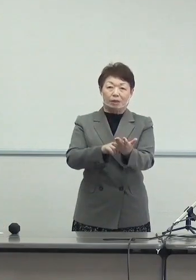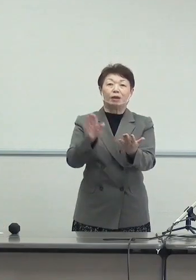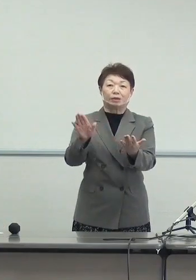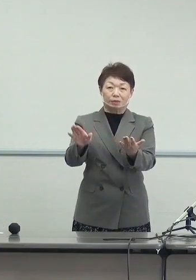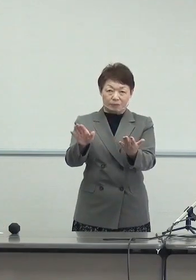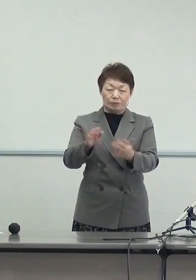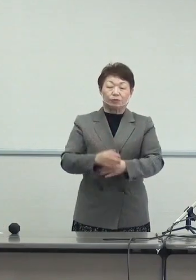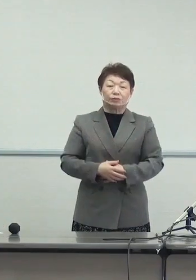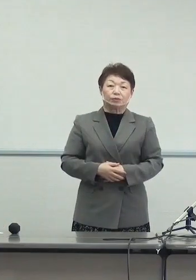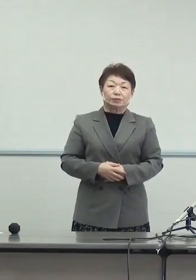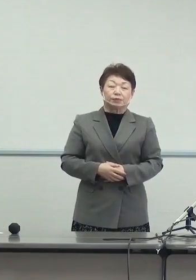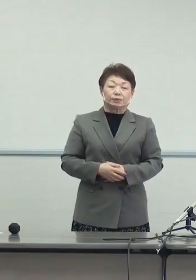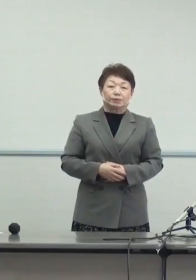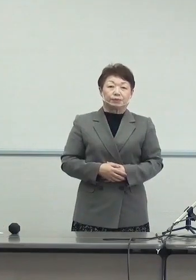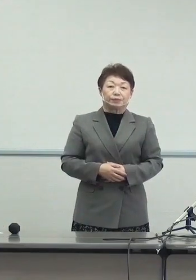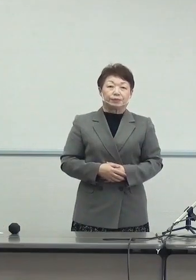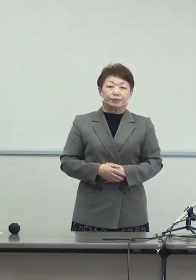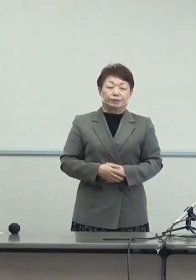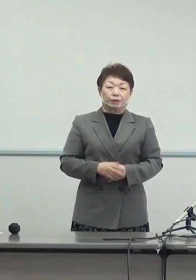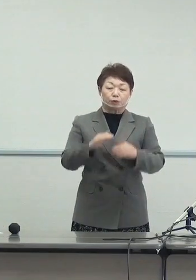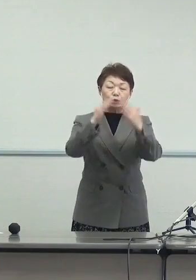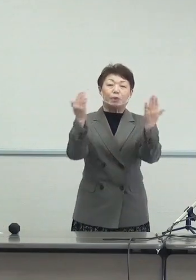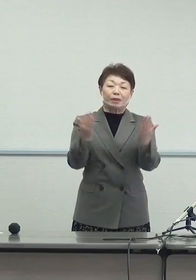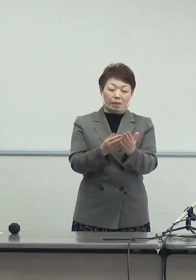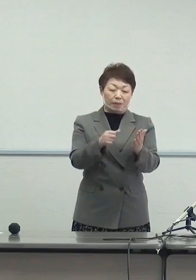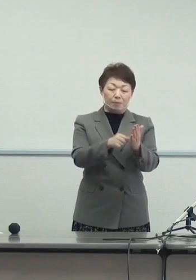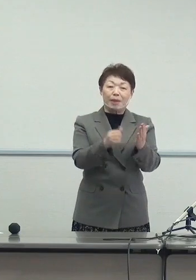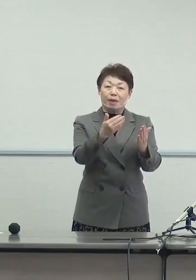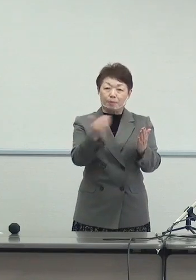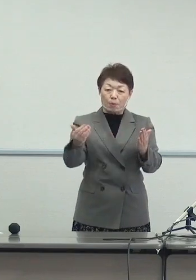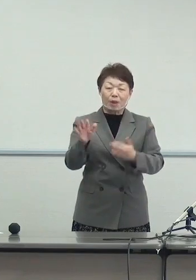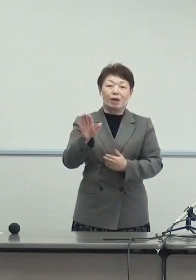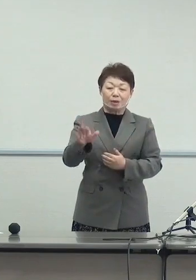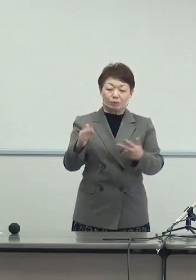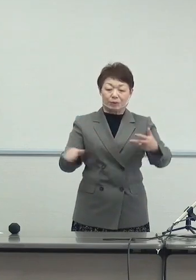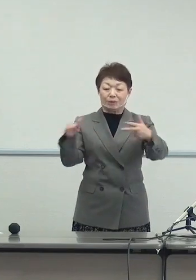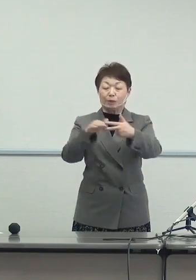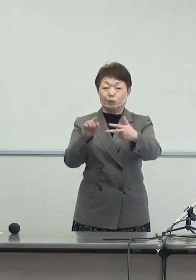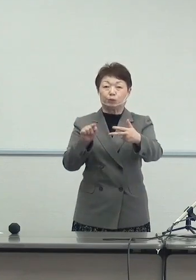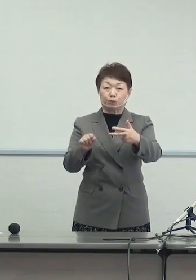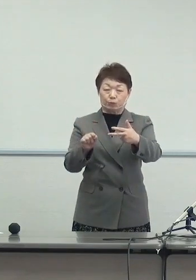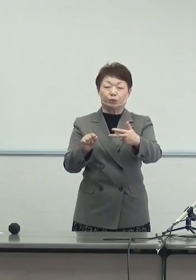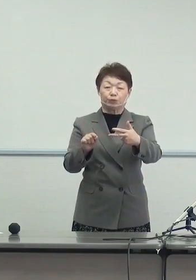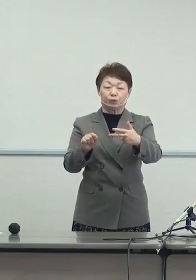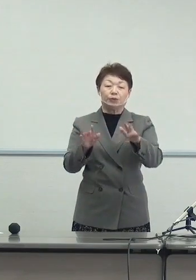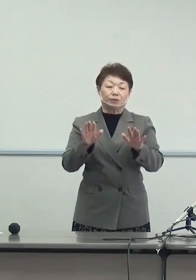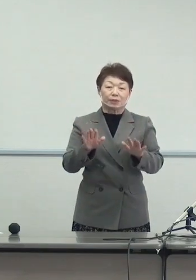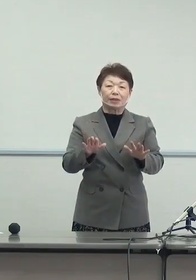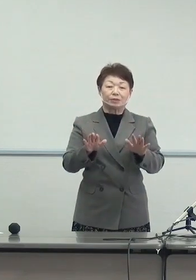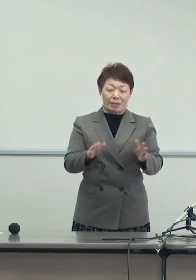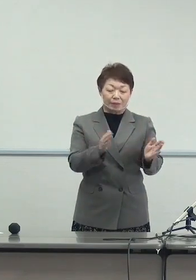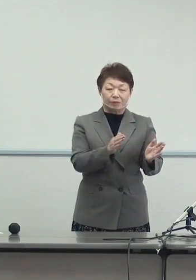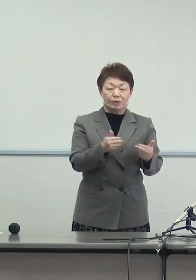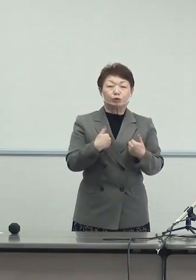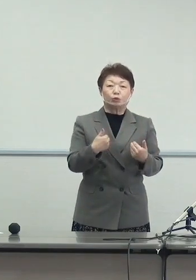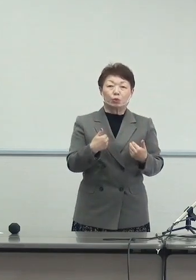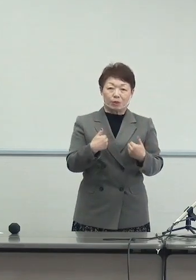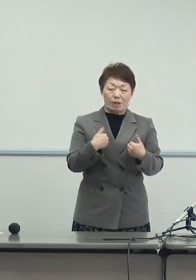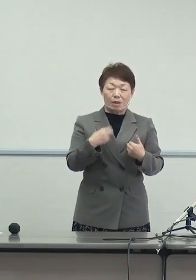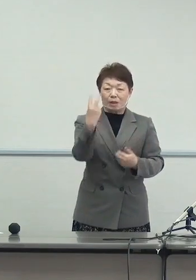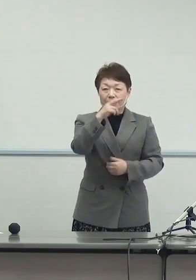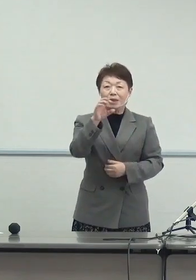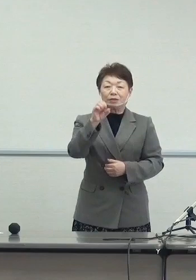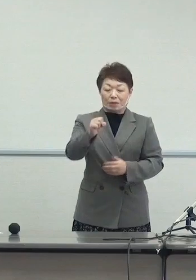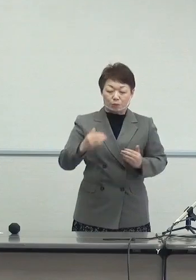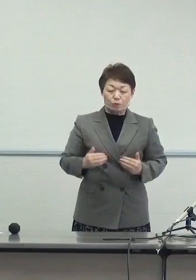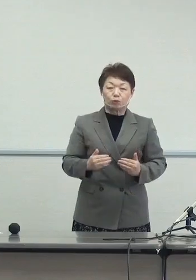。すべて名簿が存在する施設になっておりまして、現在必要な検査